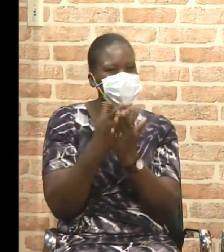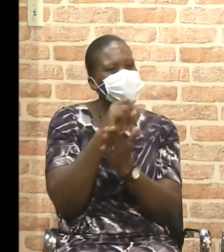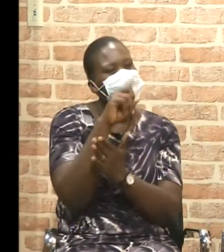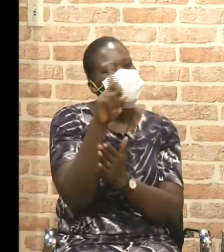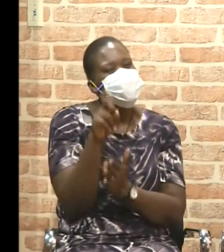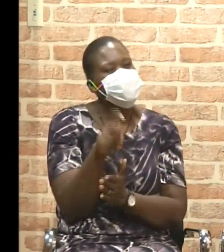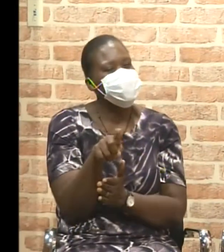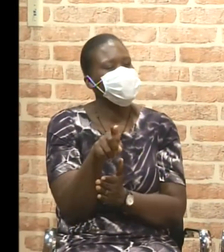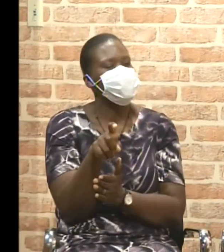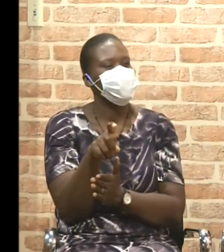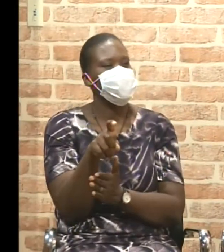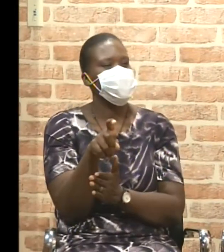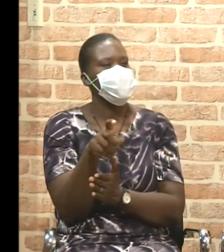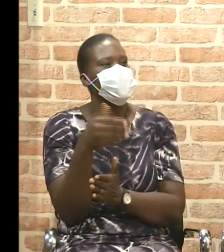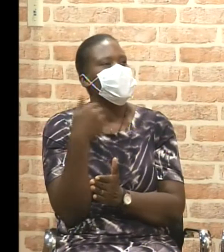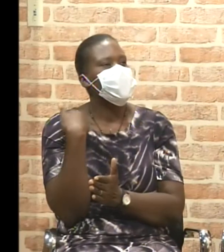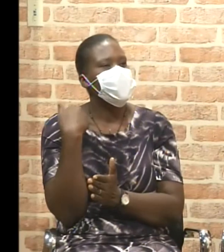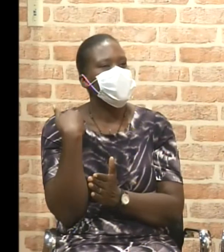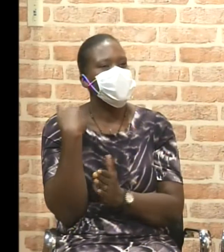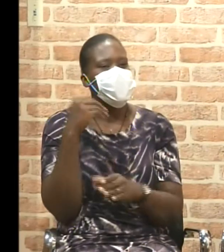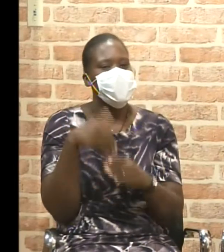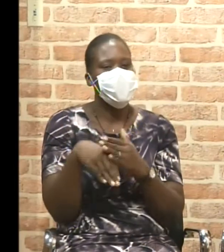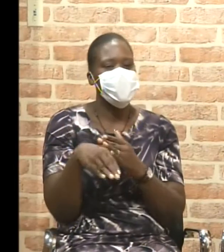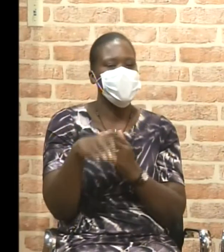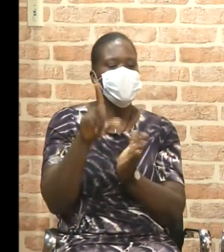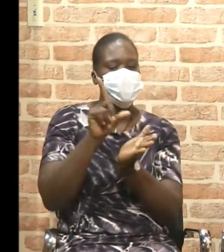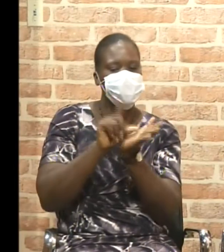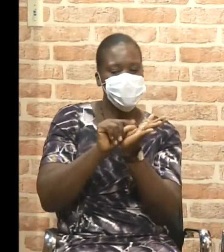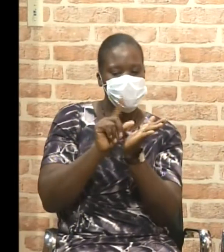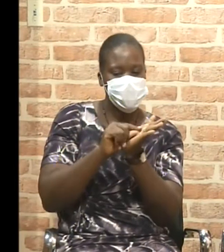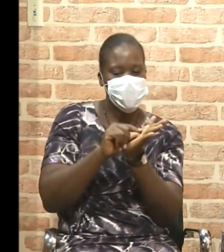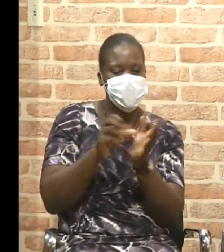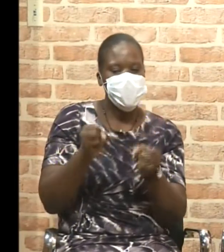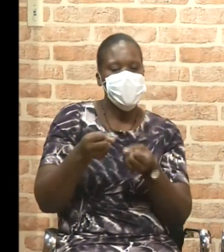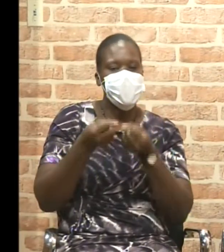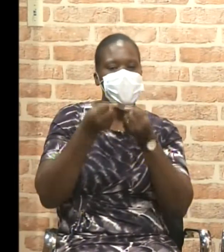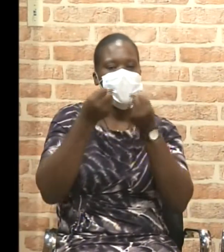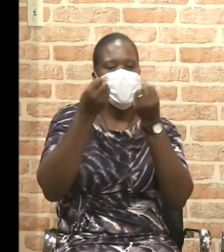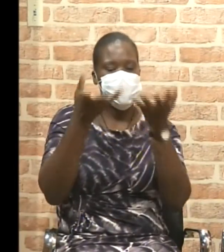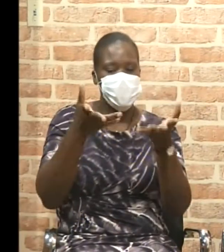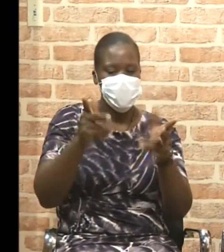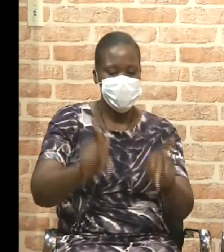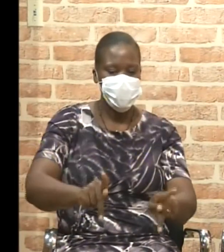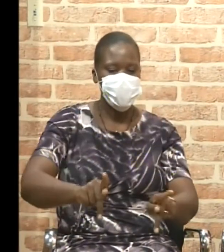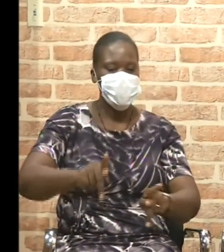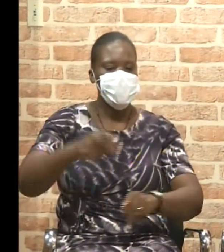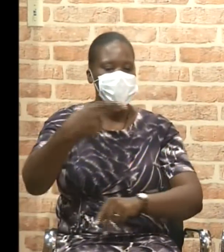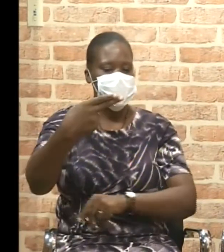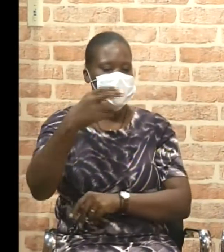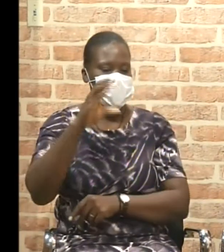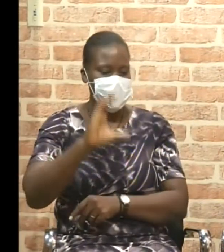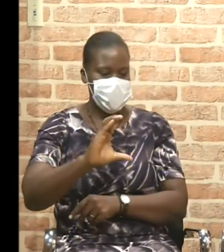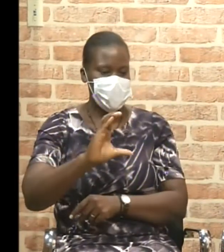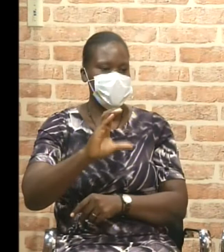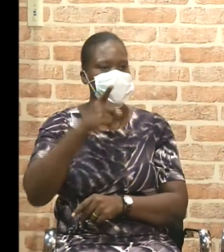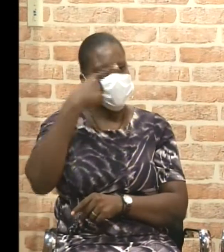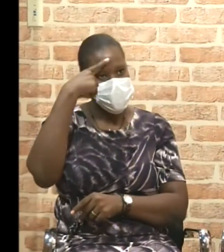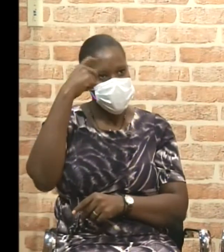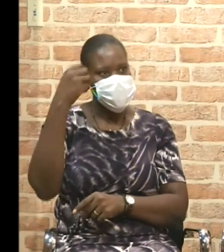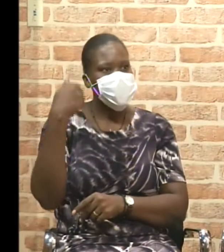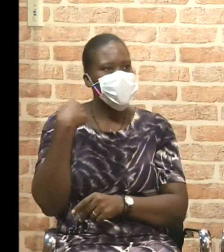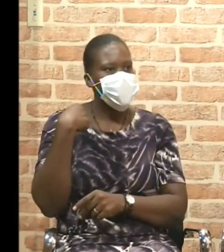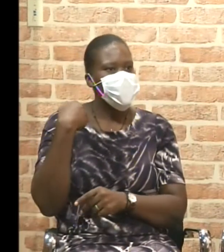où est gagné et une présence dans la presse de plusieurs monde handicapé et nous très focus sur ça c'est parce que tu as gagné un concours